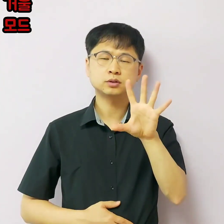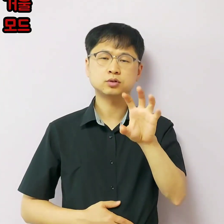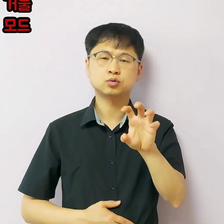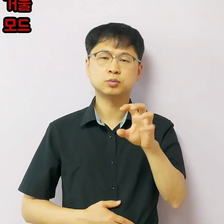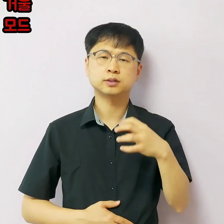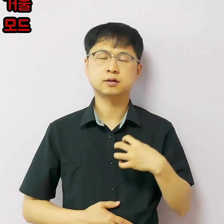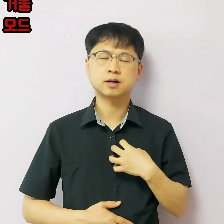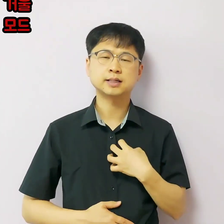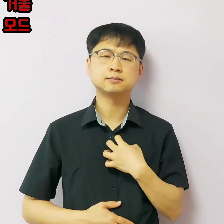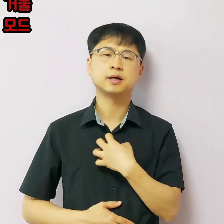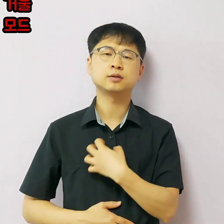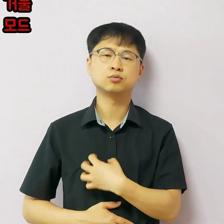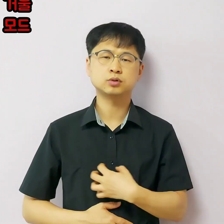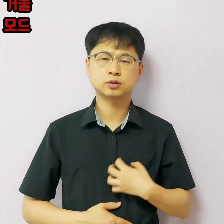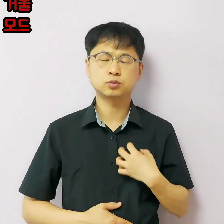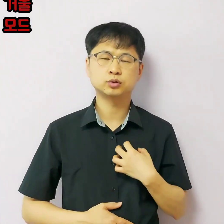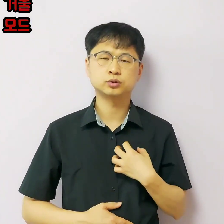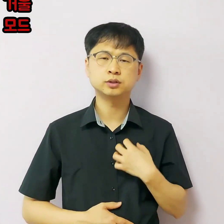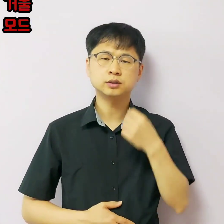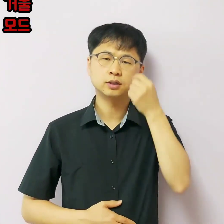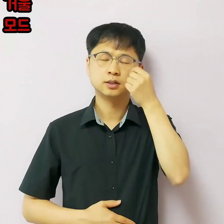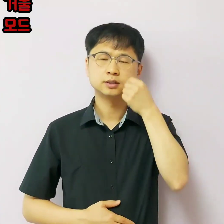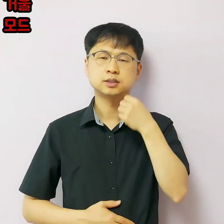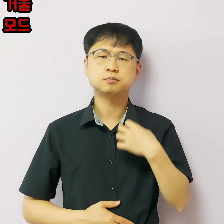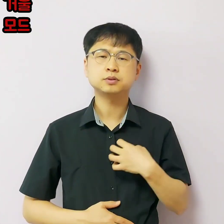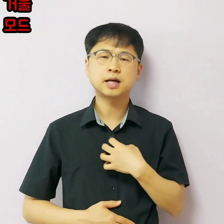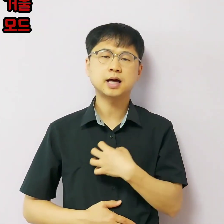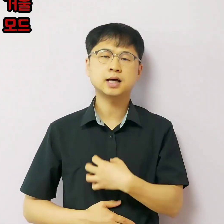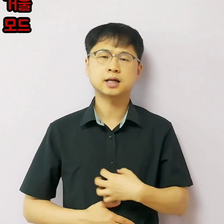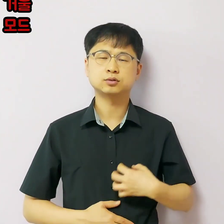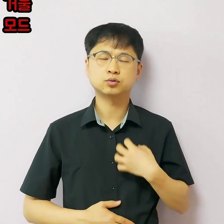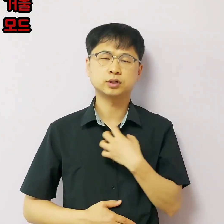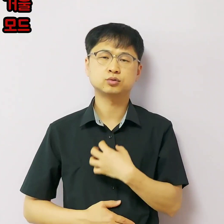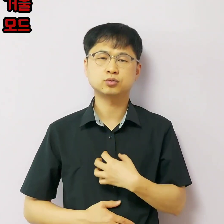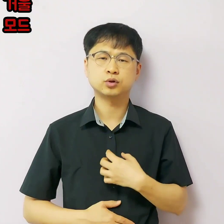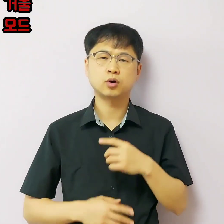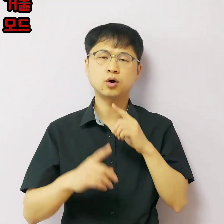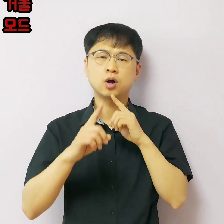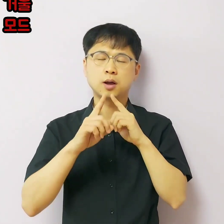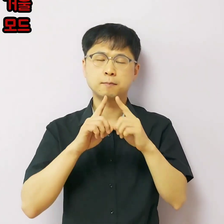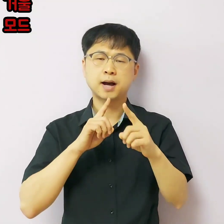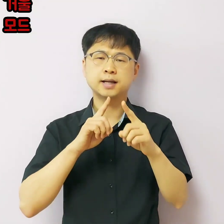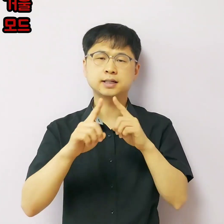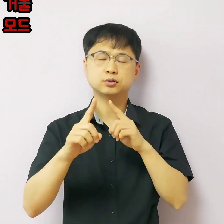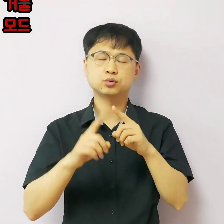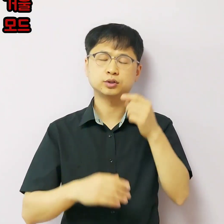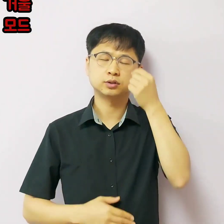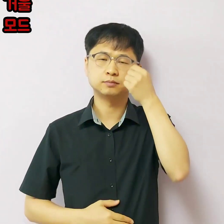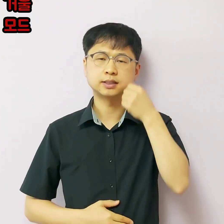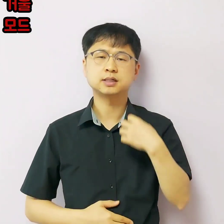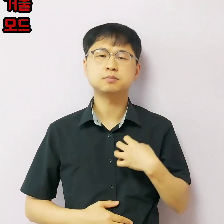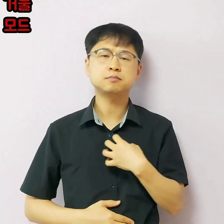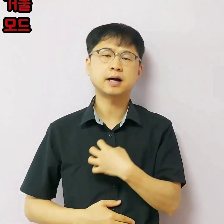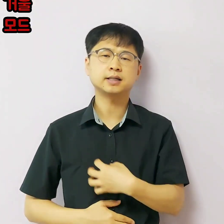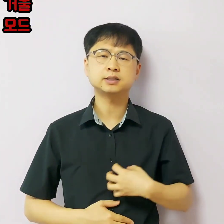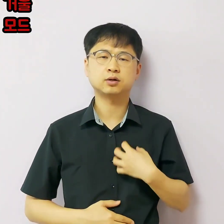손끝을 구부려서 가슴에 둥글게 돌려주는 슬프다라는 수어 해줬고요. 말이라는 수어 해줬습니다. 슬픈